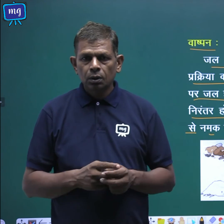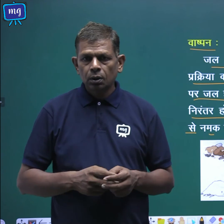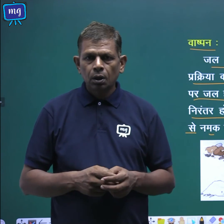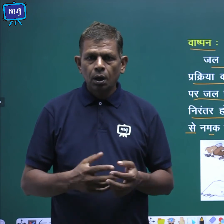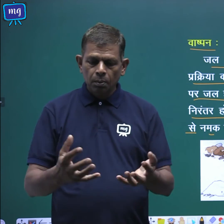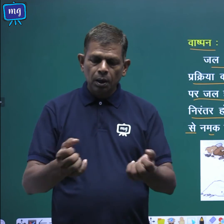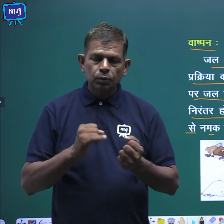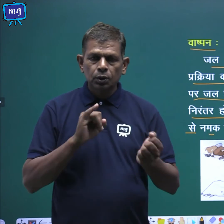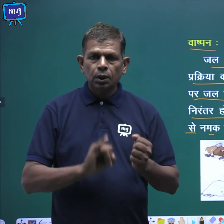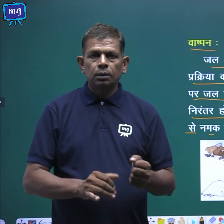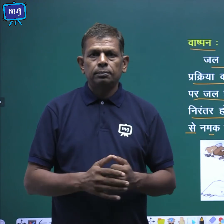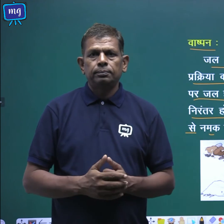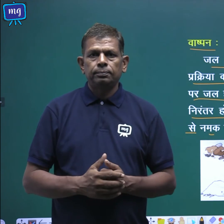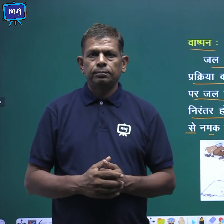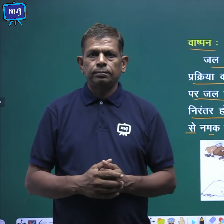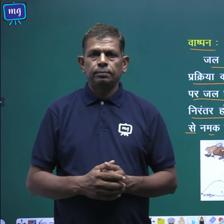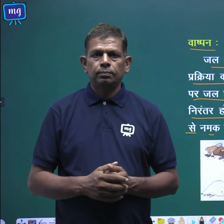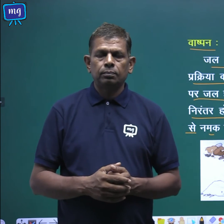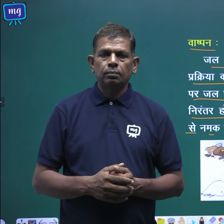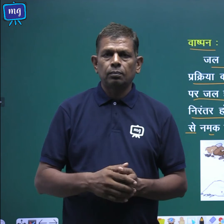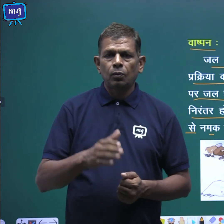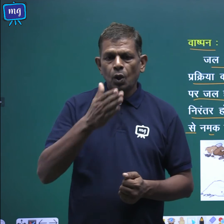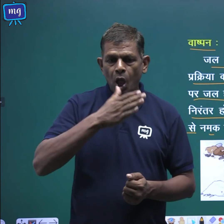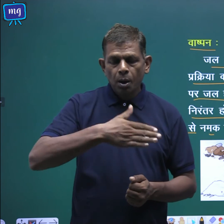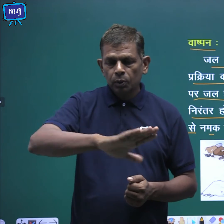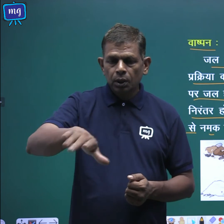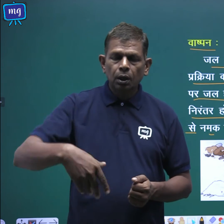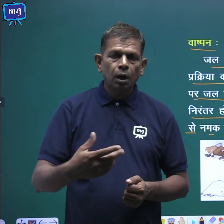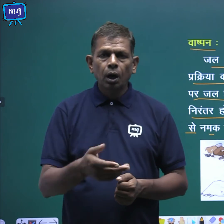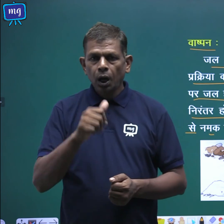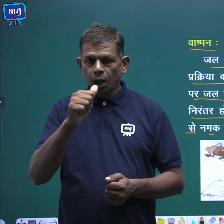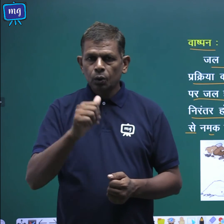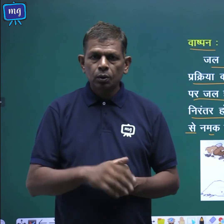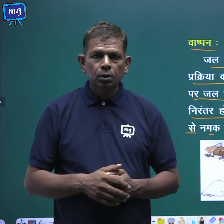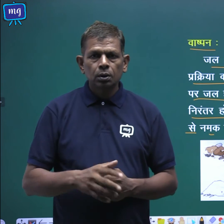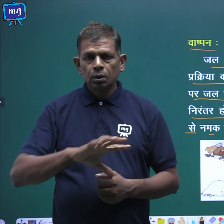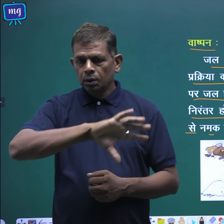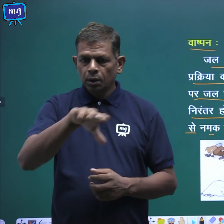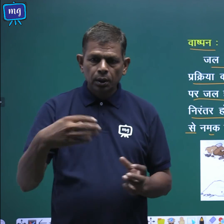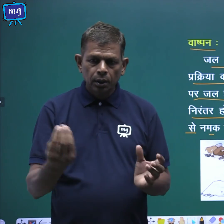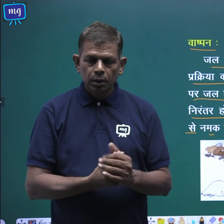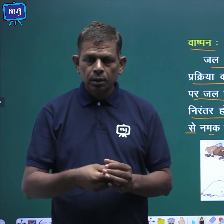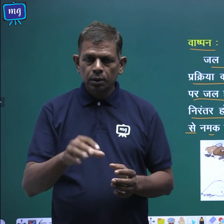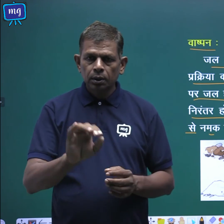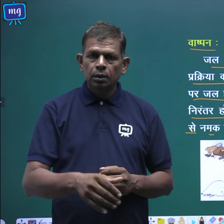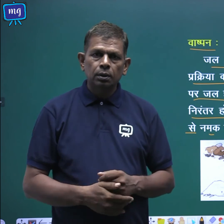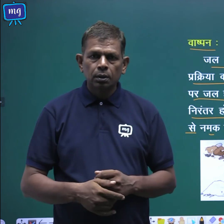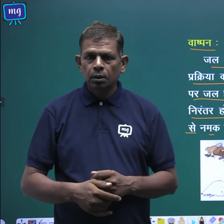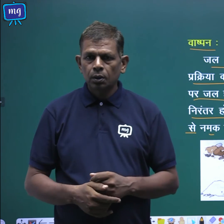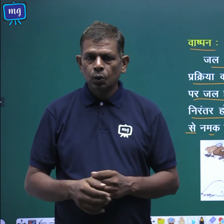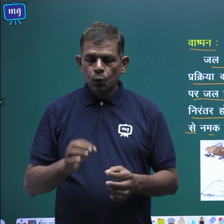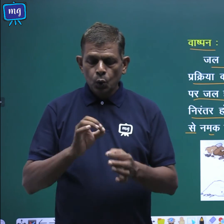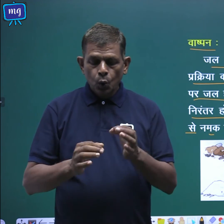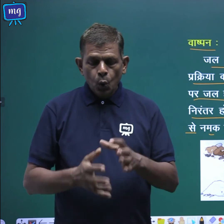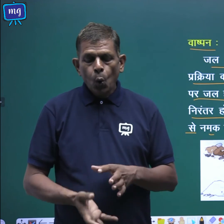प्राप्त होता है। समुद्र का जल को इकट्ठा करके वाष्पित